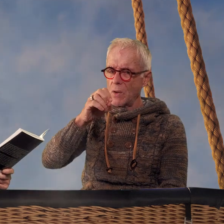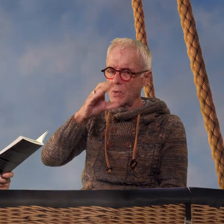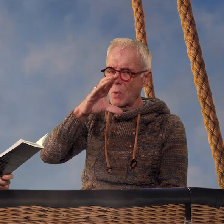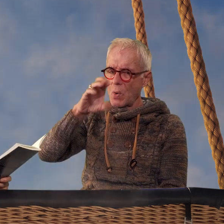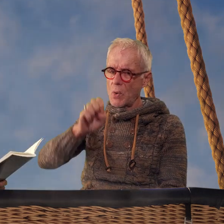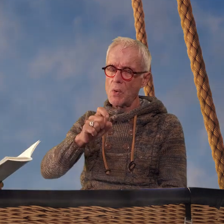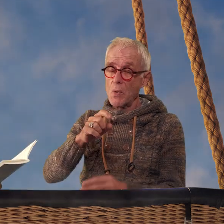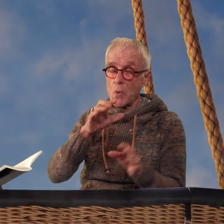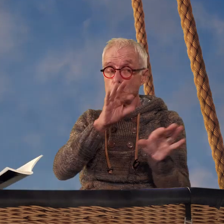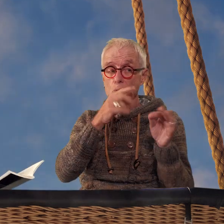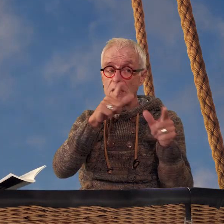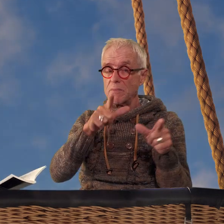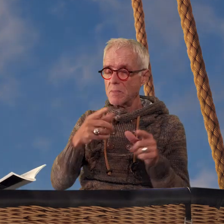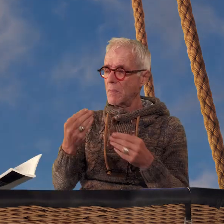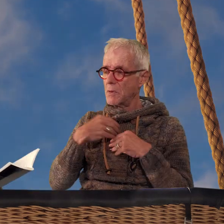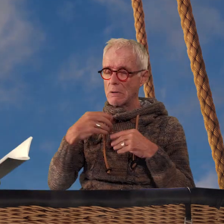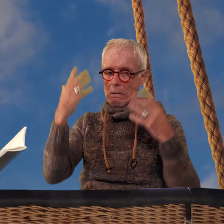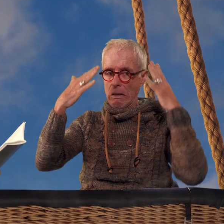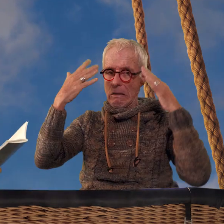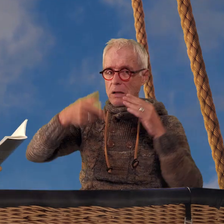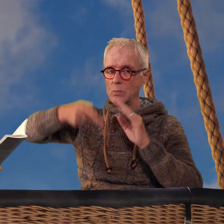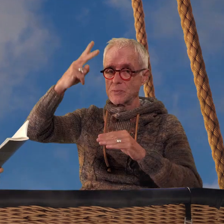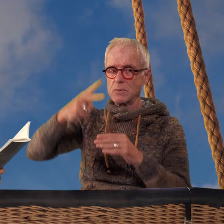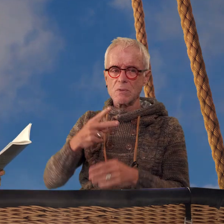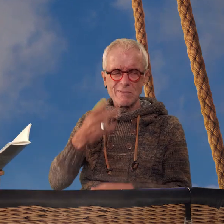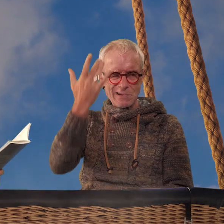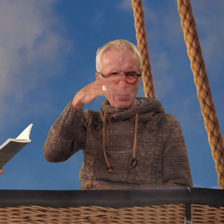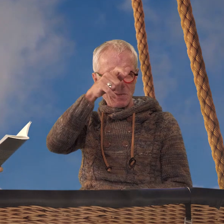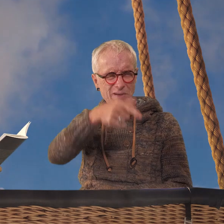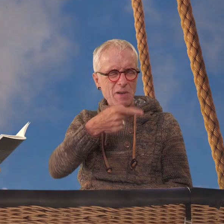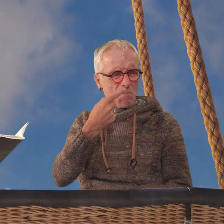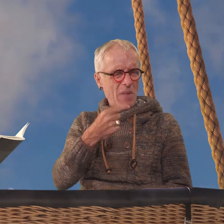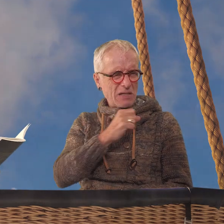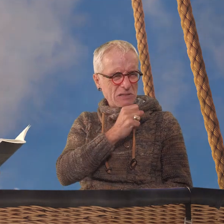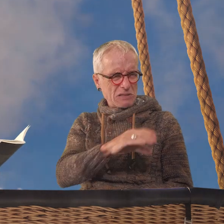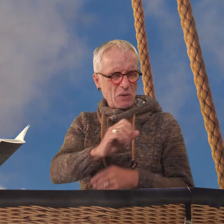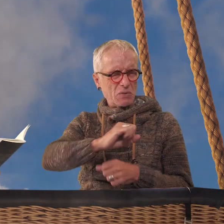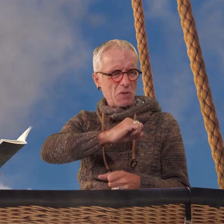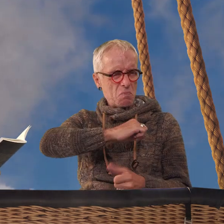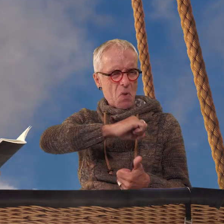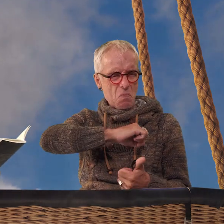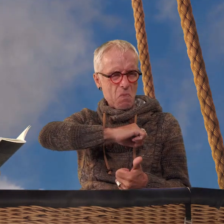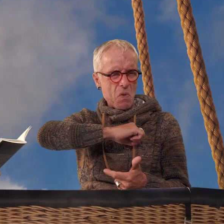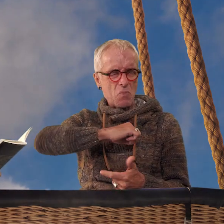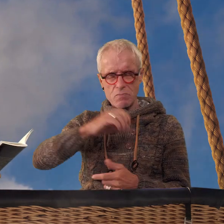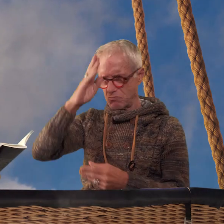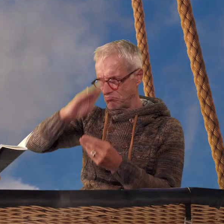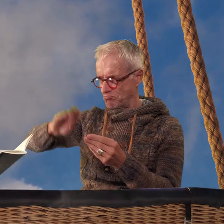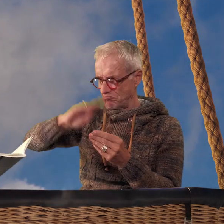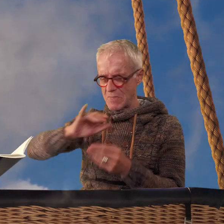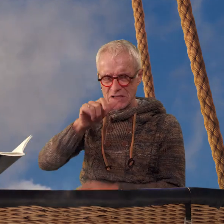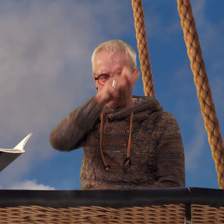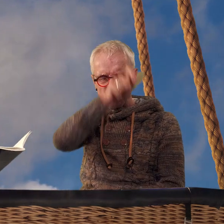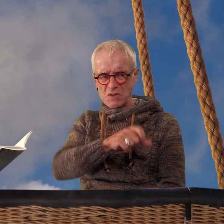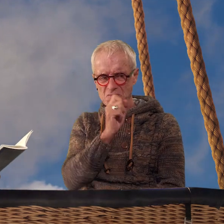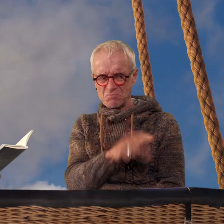'était rien moins que rassurante. L'inconnu, d'ailleurs, parlait avec un sang-froid si singulier que je me demandais non sans inquiétude à qui